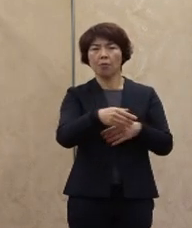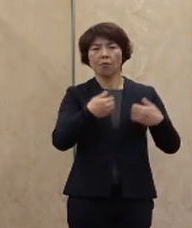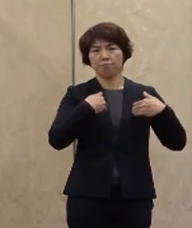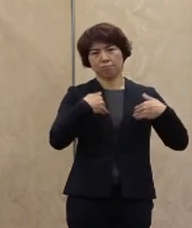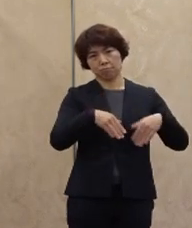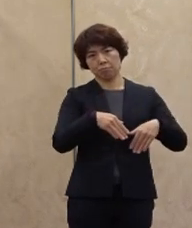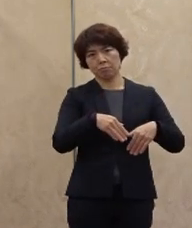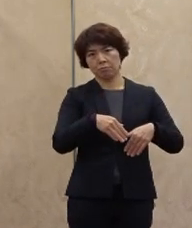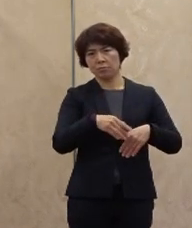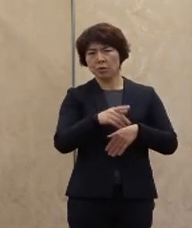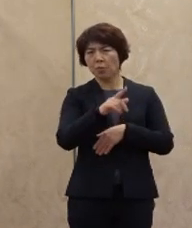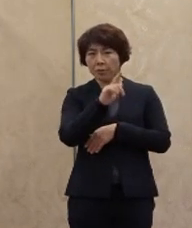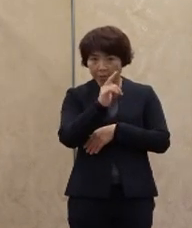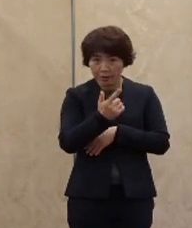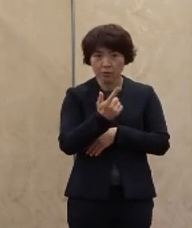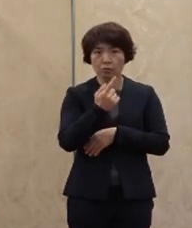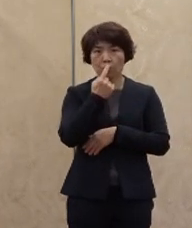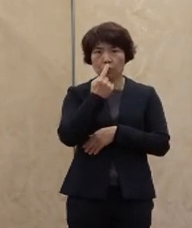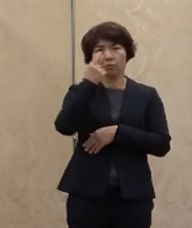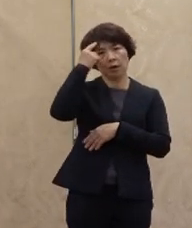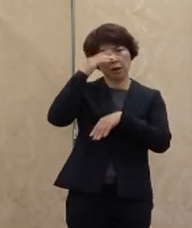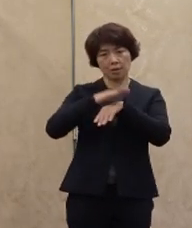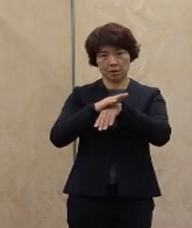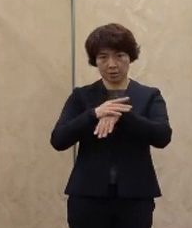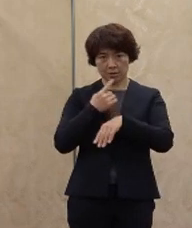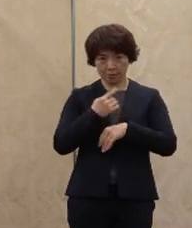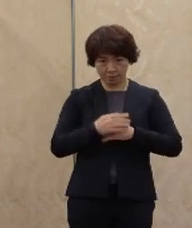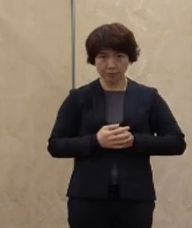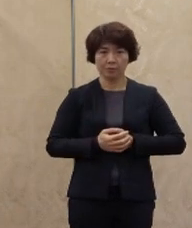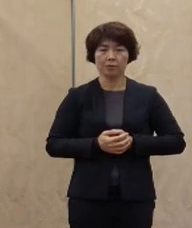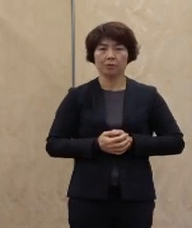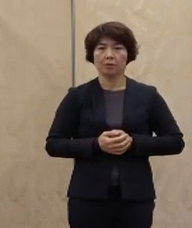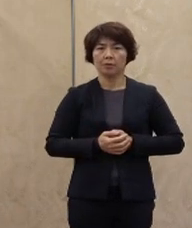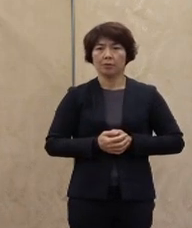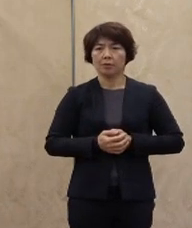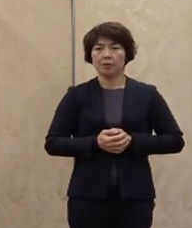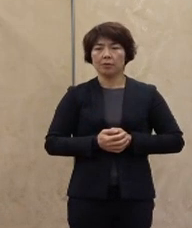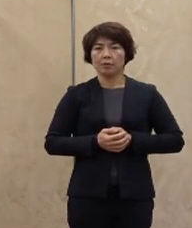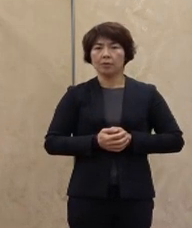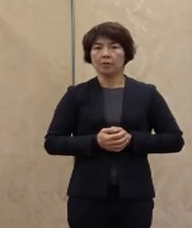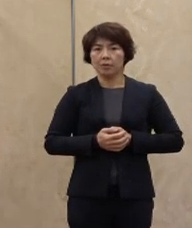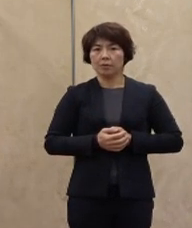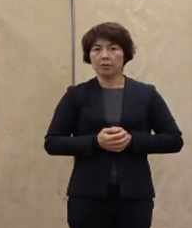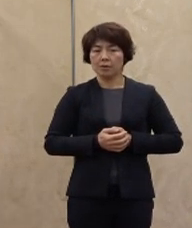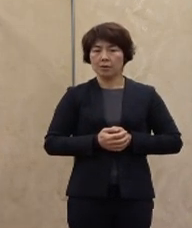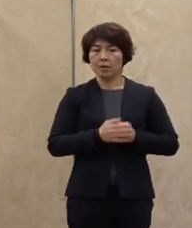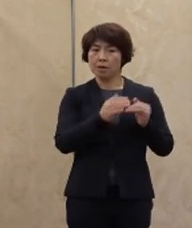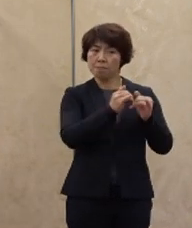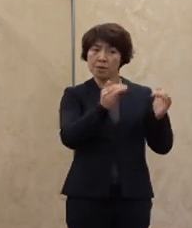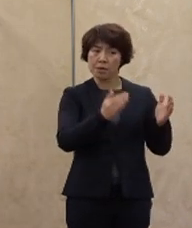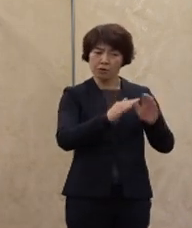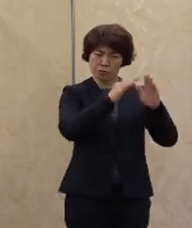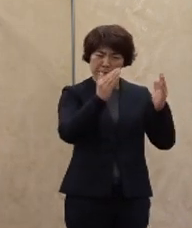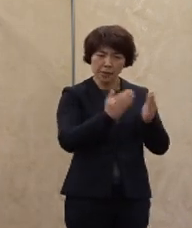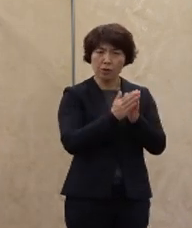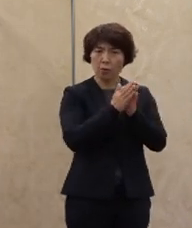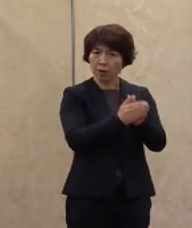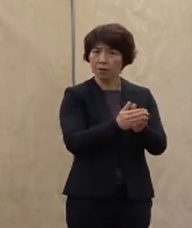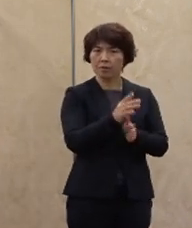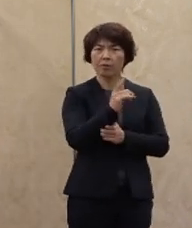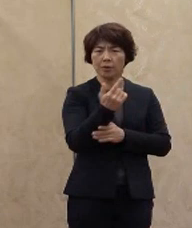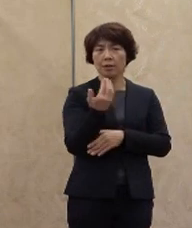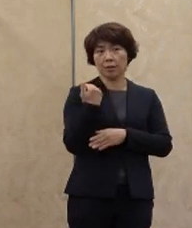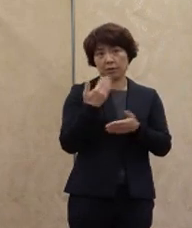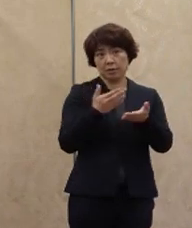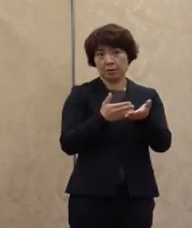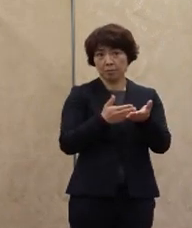だけでもないんじゃないかというのが僕の考え方です。でも僕はその民間病院に全てお願いしているわけじゃなくて、さっき申し上